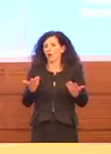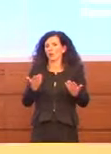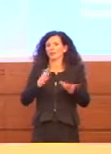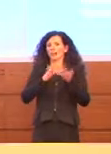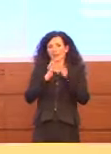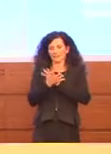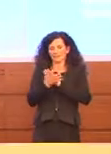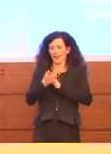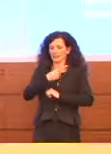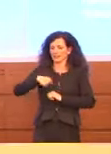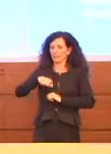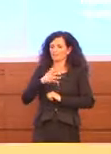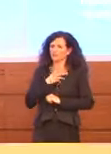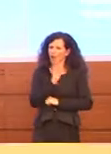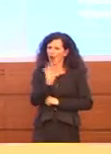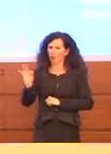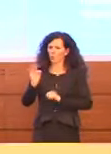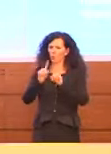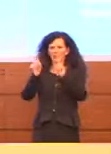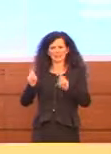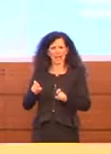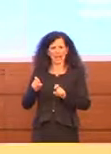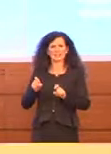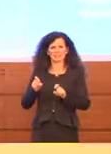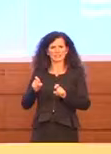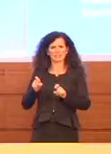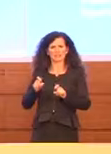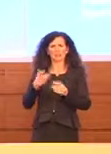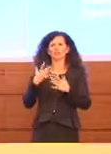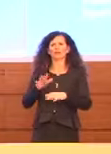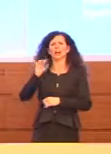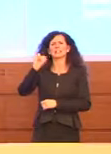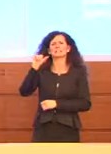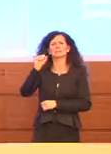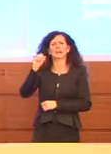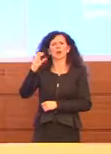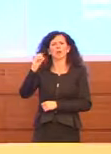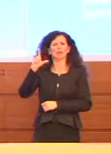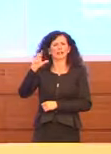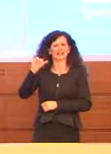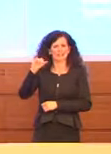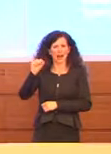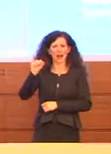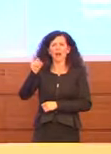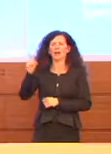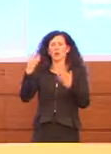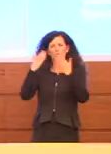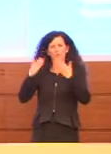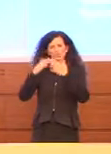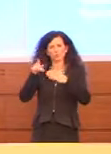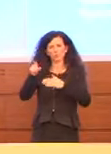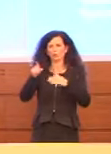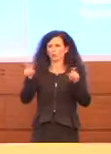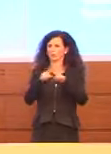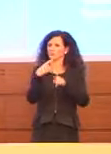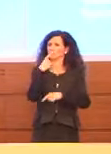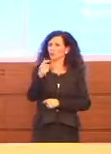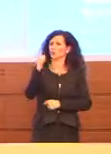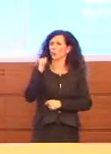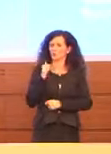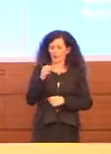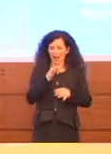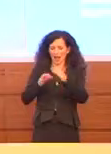test che sono arrivati sono in tecnica elisa ucria lo studio perché parlavamo di cui parlavamo prima sugli anticorpi